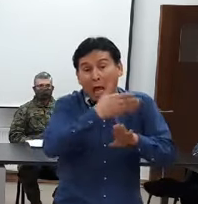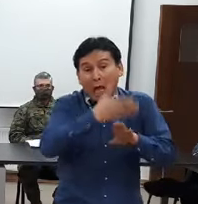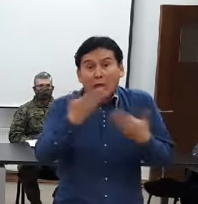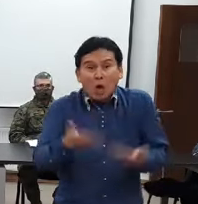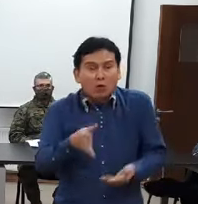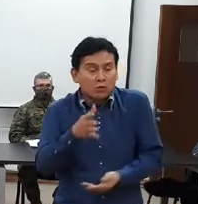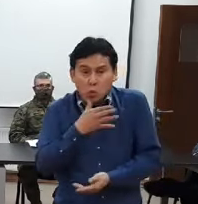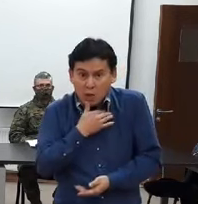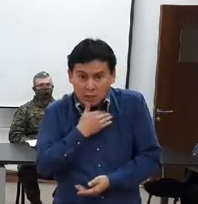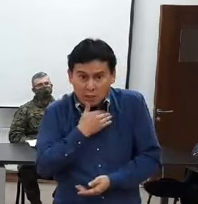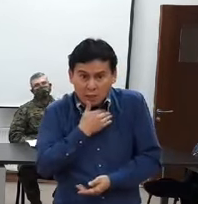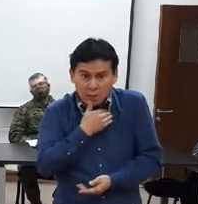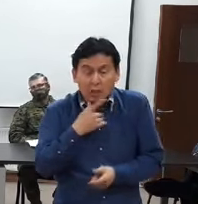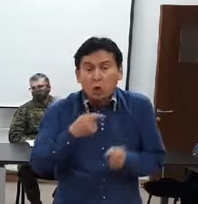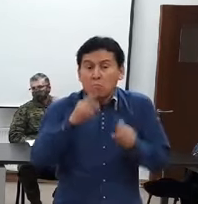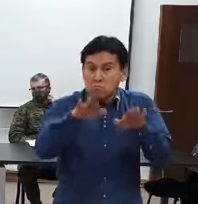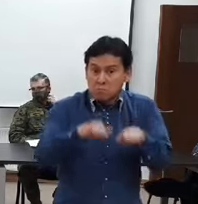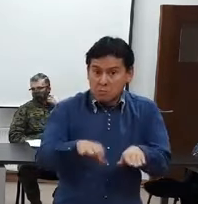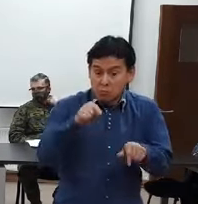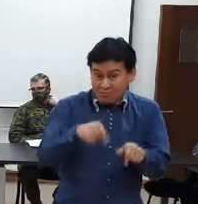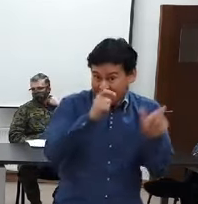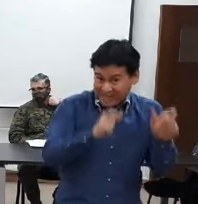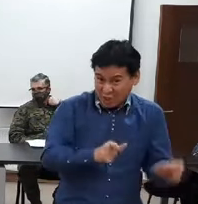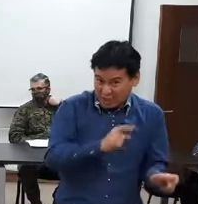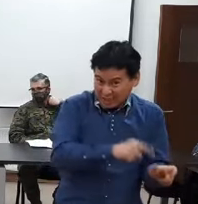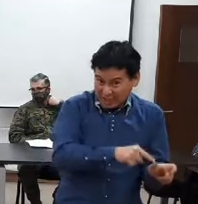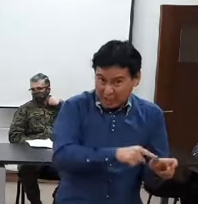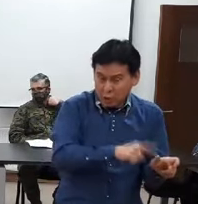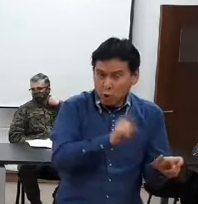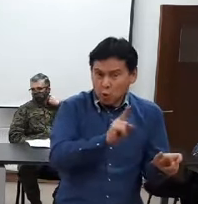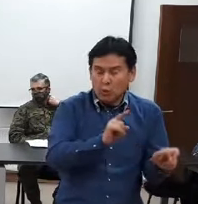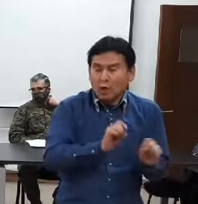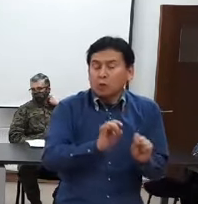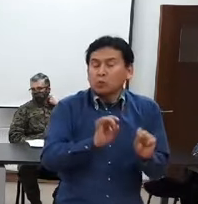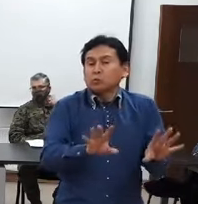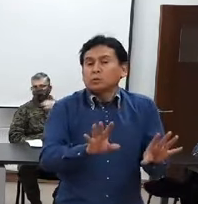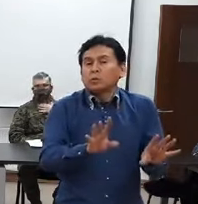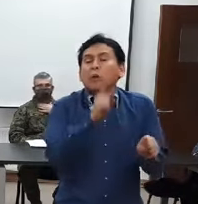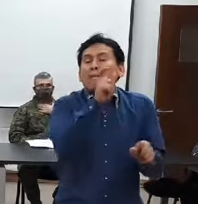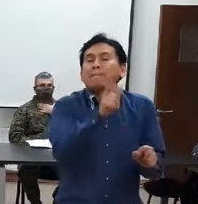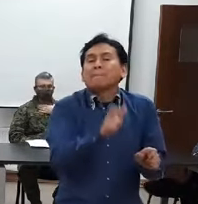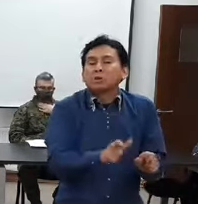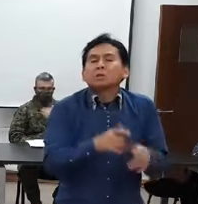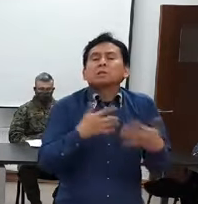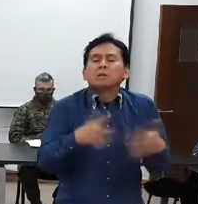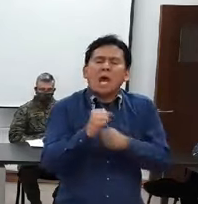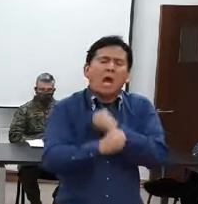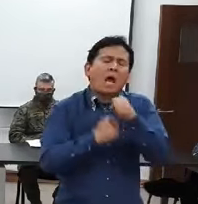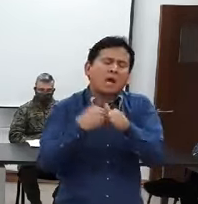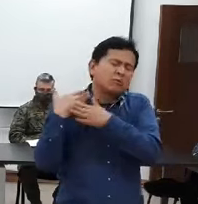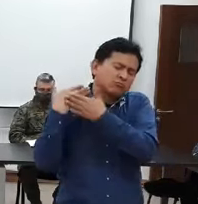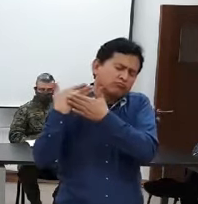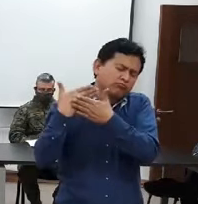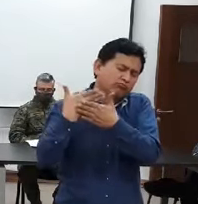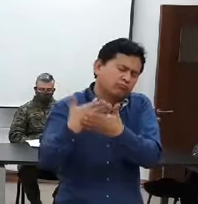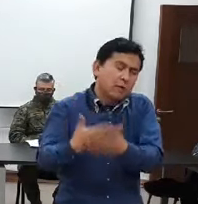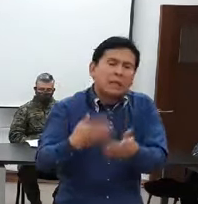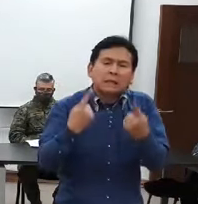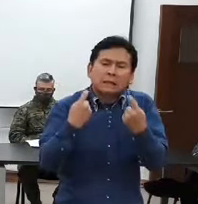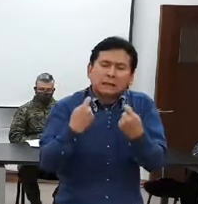sabríamos. Tal cual como sucedió con este caso, que además no es un caso fortuito, es una persona que ya lleva años de tratamiento,